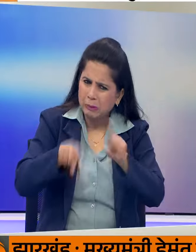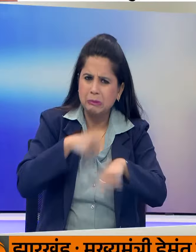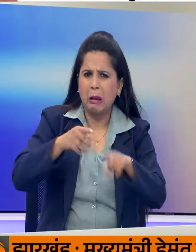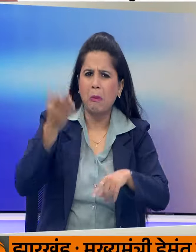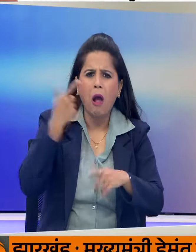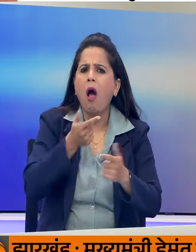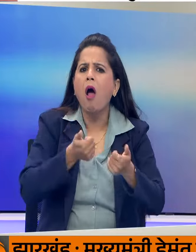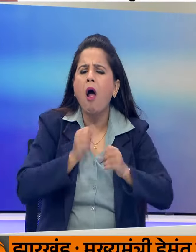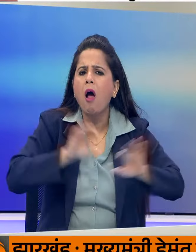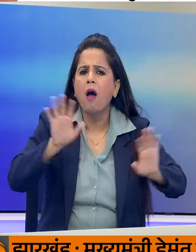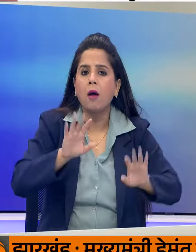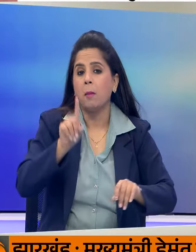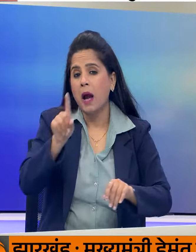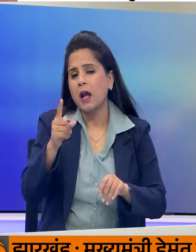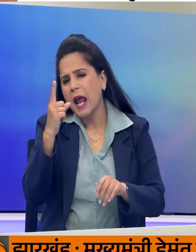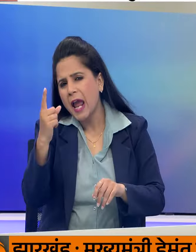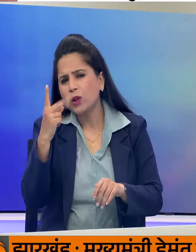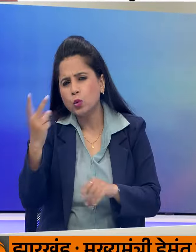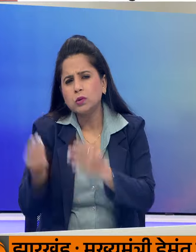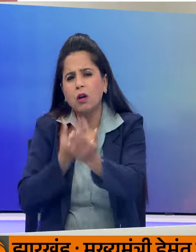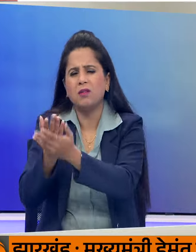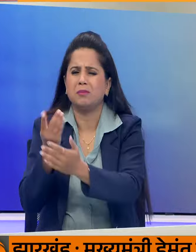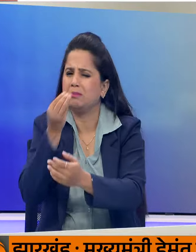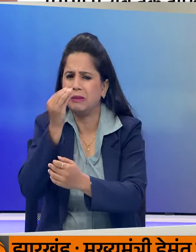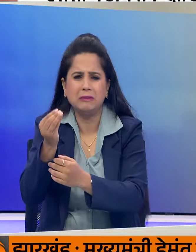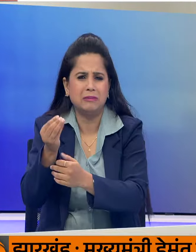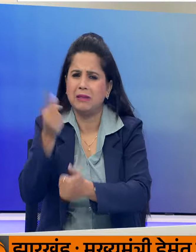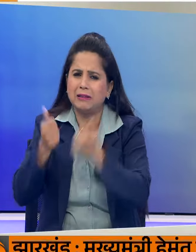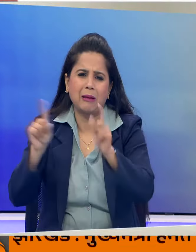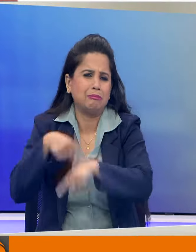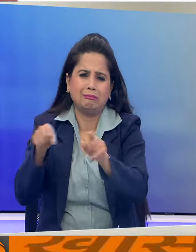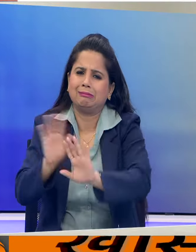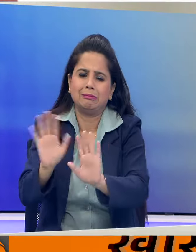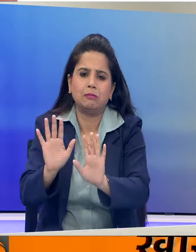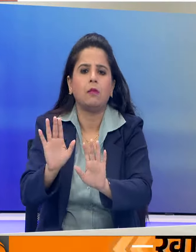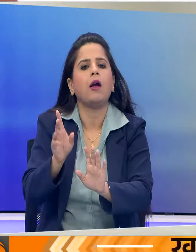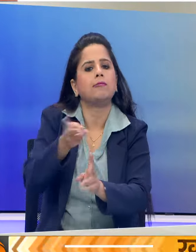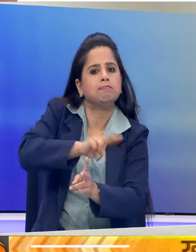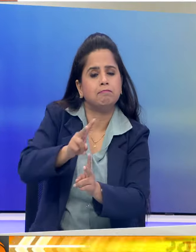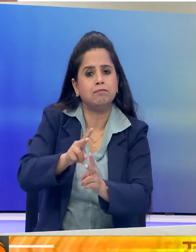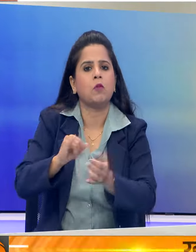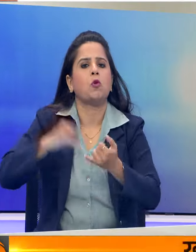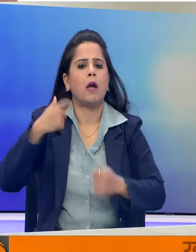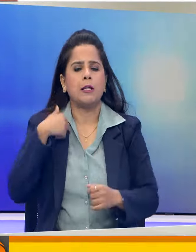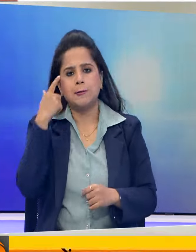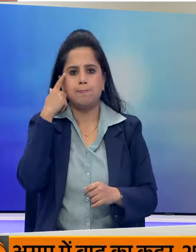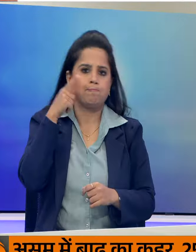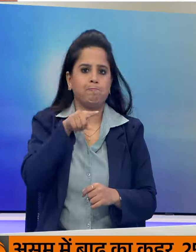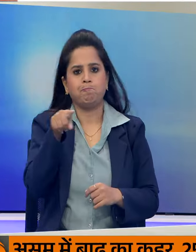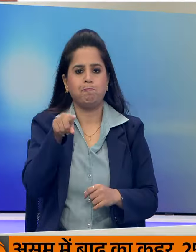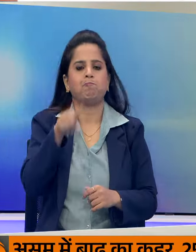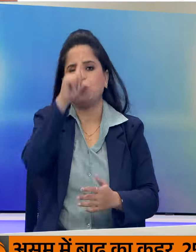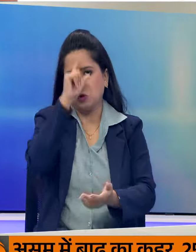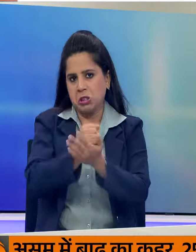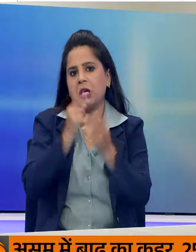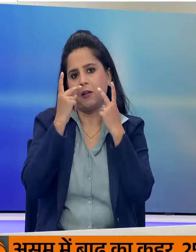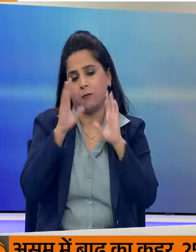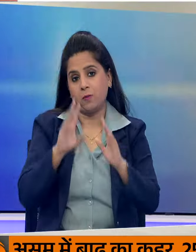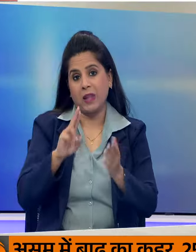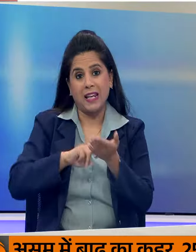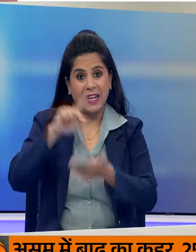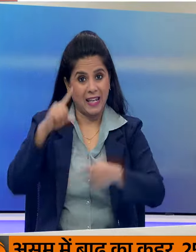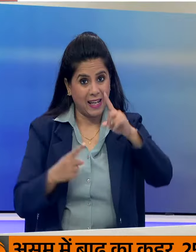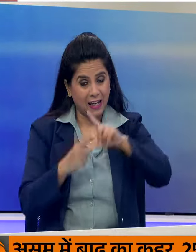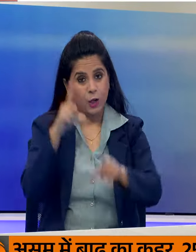1-2 याचिका परीक्षा को रद्द ना करने की मांग वाली भी है। ऐसे में अब फैसला सुप्रीम कोर्ट के हाथ में है। नीट यूजी